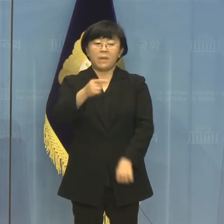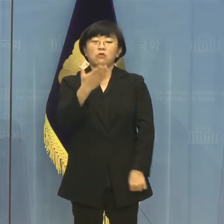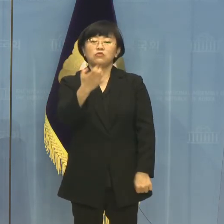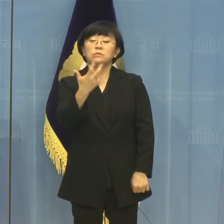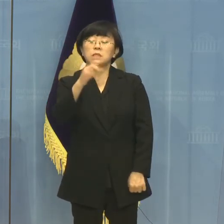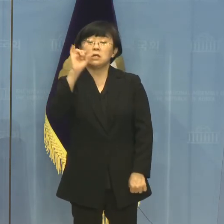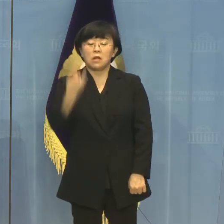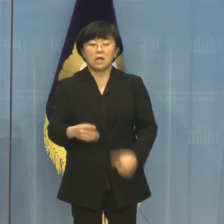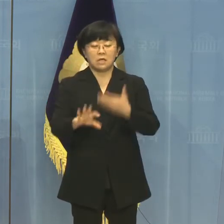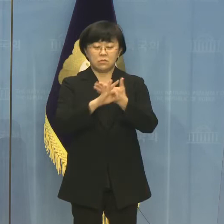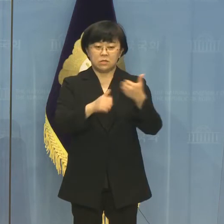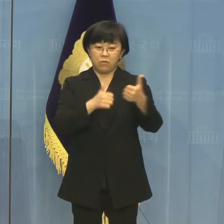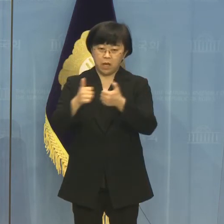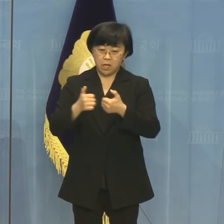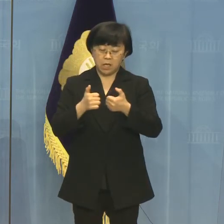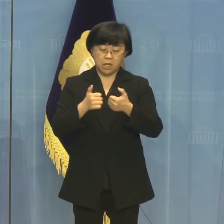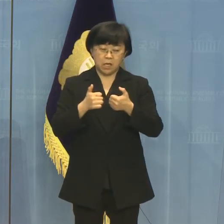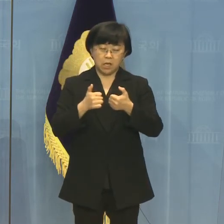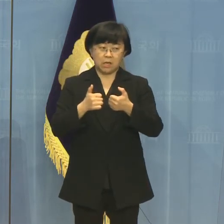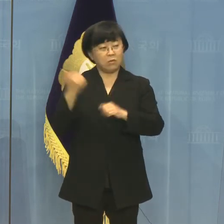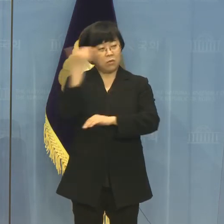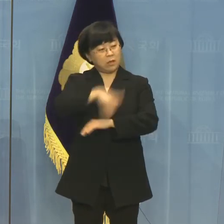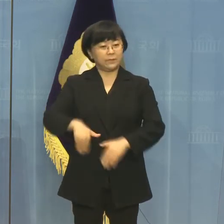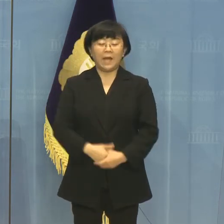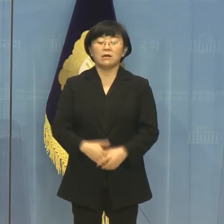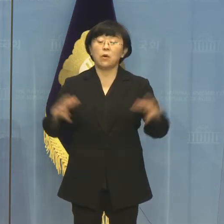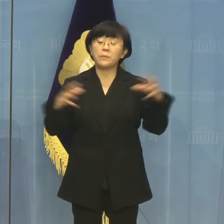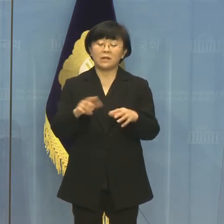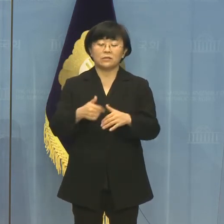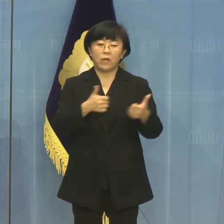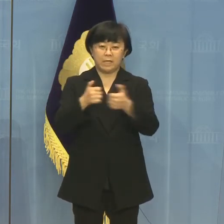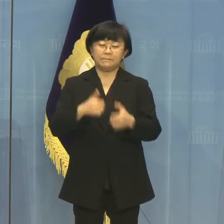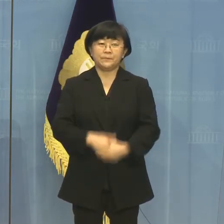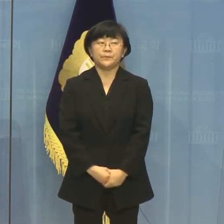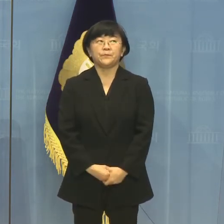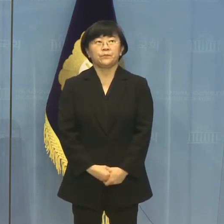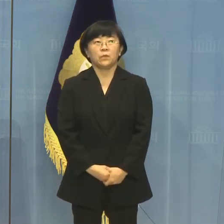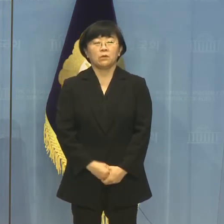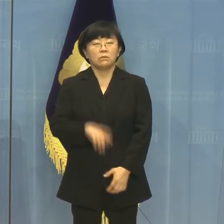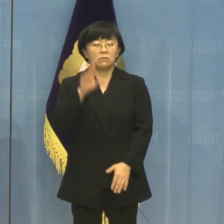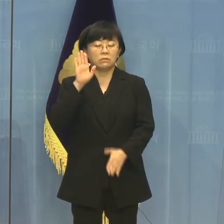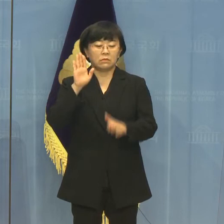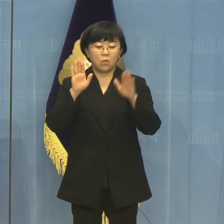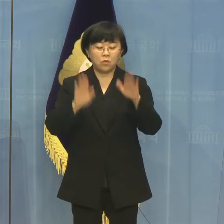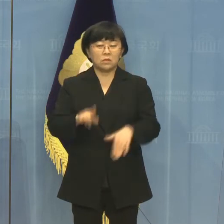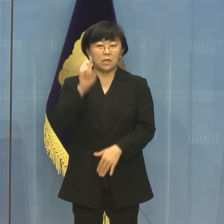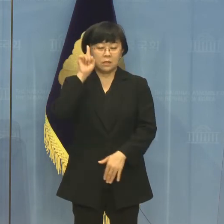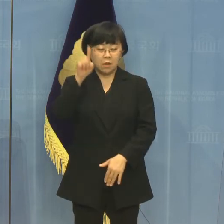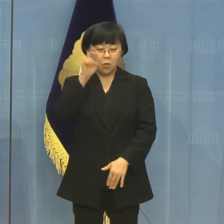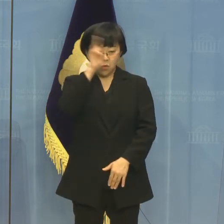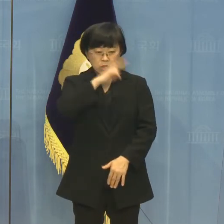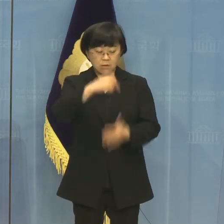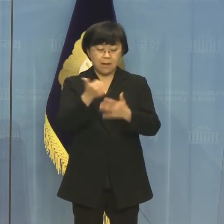제397회 국회 임시회를 집회할 예정입니다. 오늘과 내일에는 오전 10시에는 한덕수 국무총리